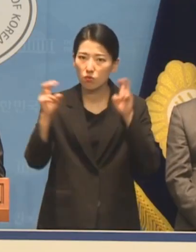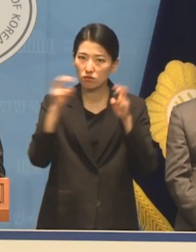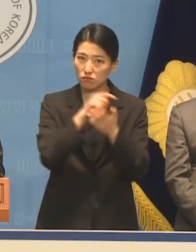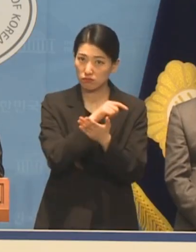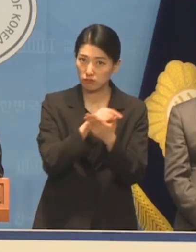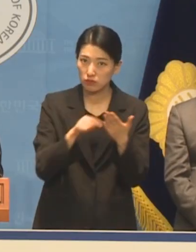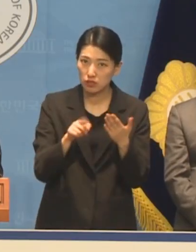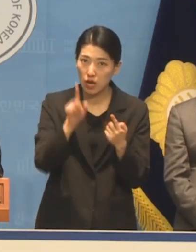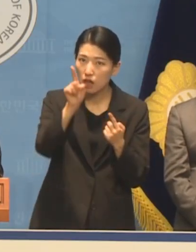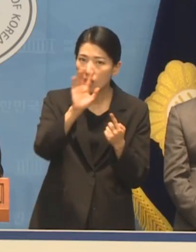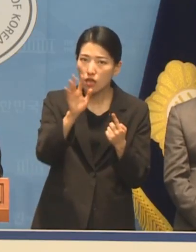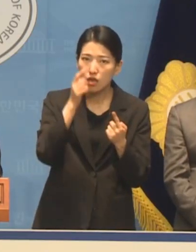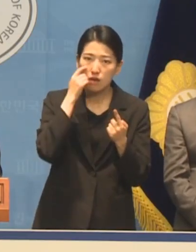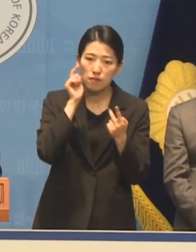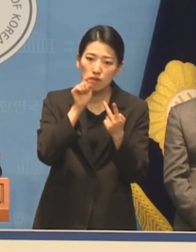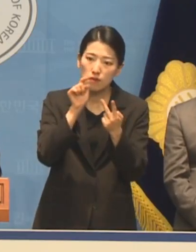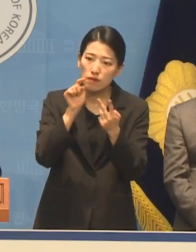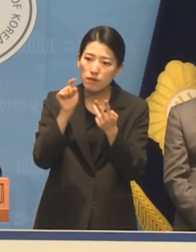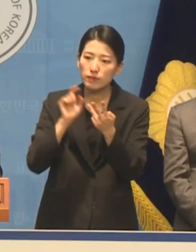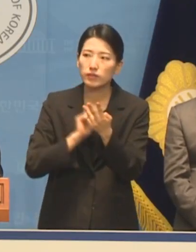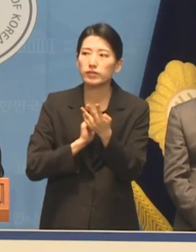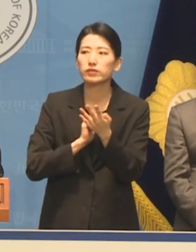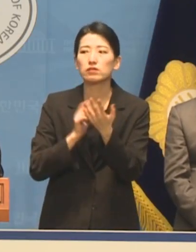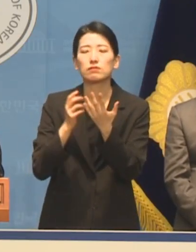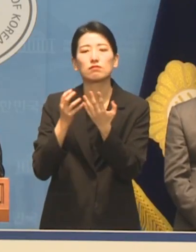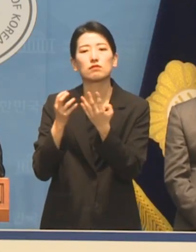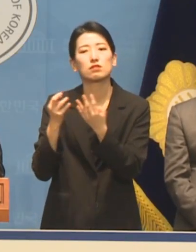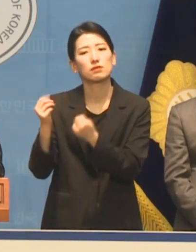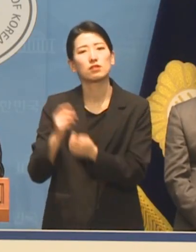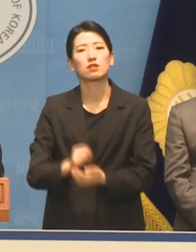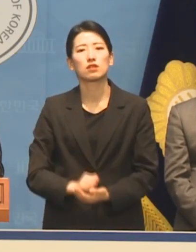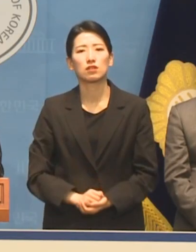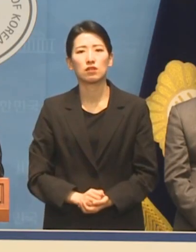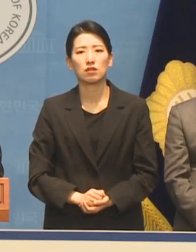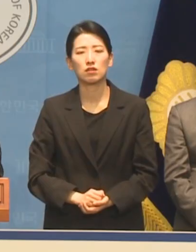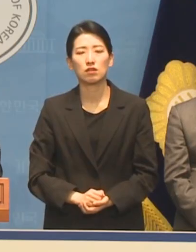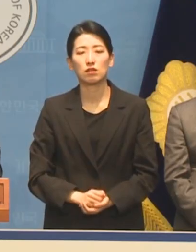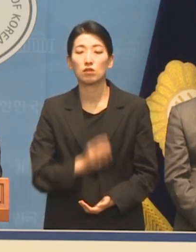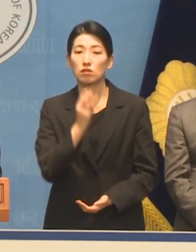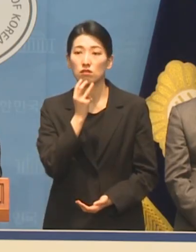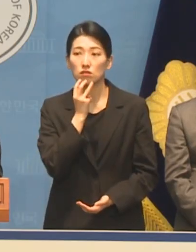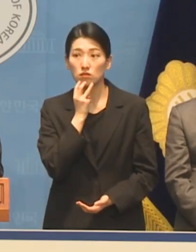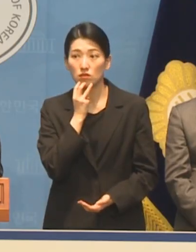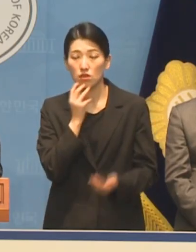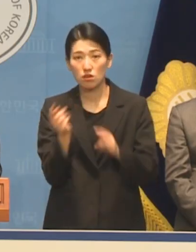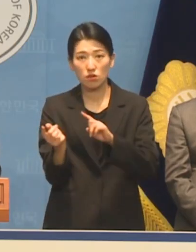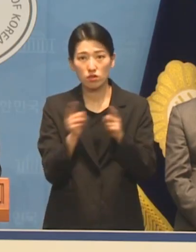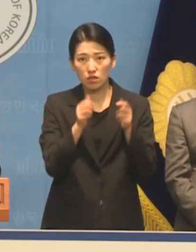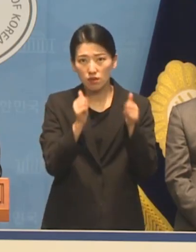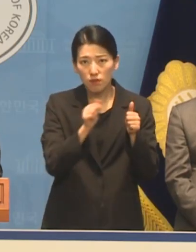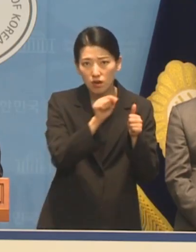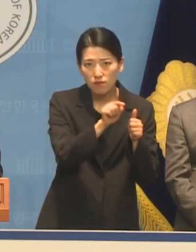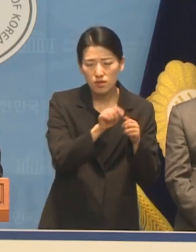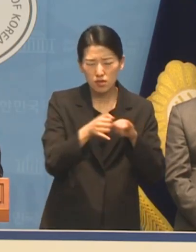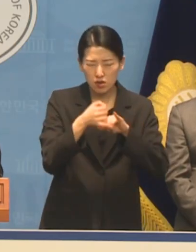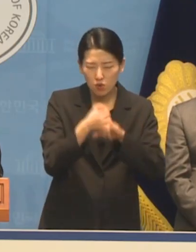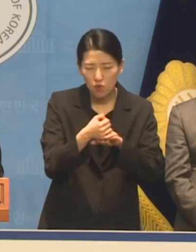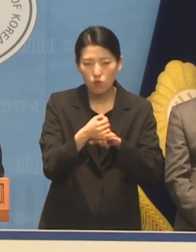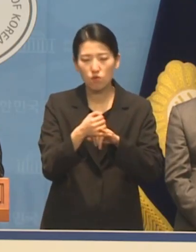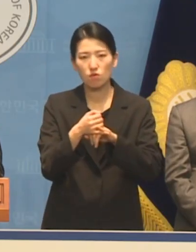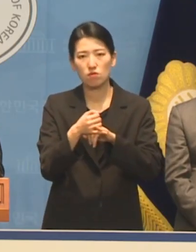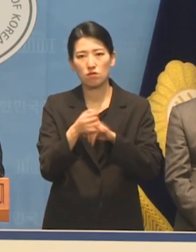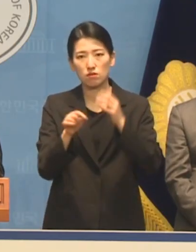사실들이 또 의심되는 정황들이 확인이 됐습니다. 우선 서울회생법원은 반드시 4월 23일로